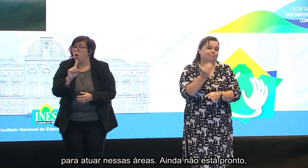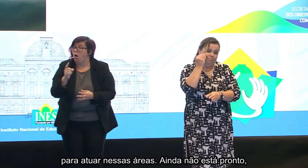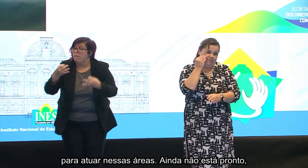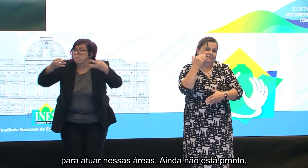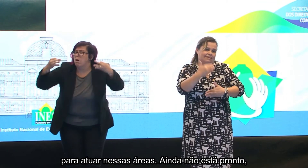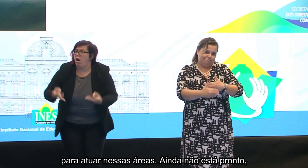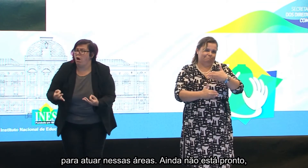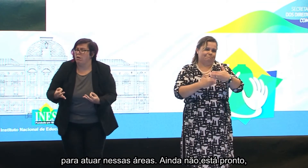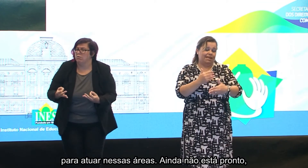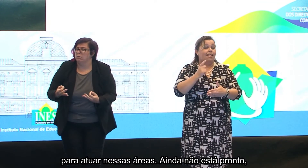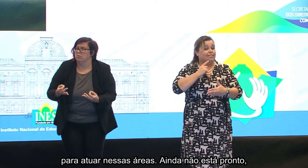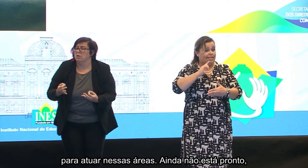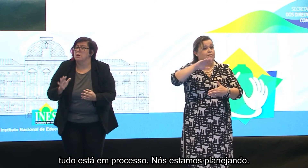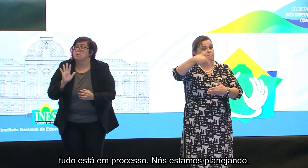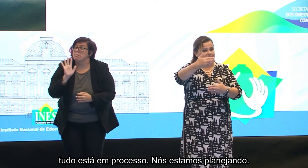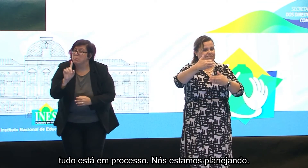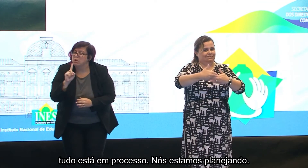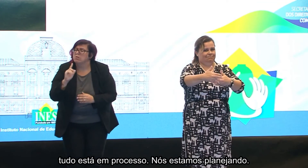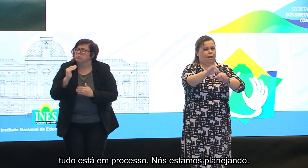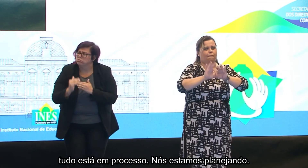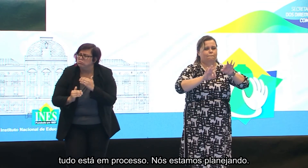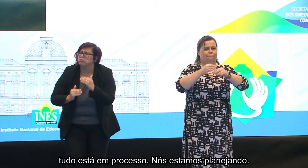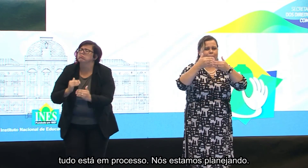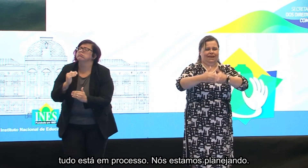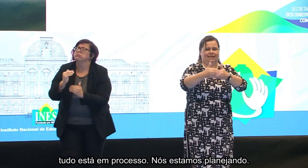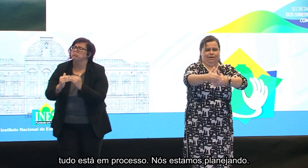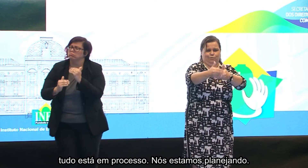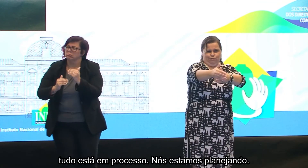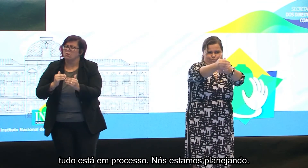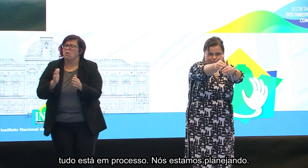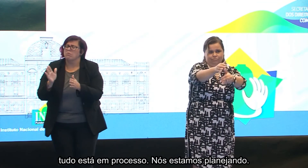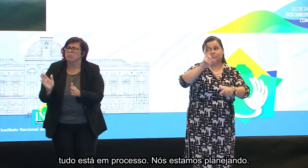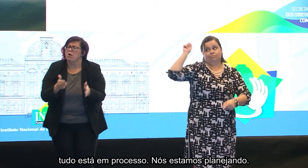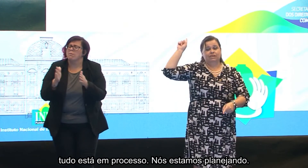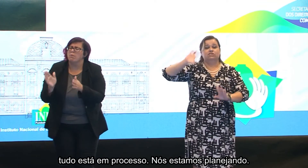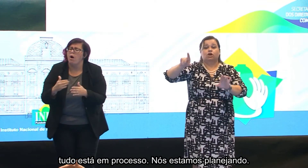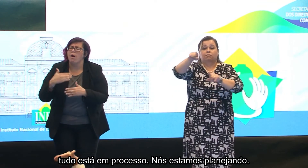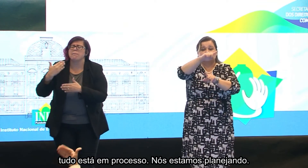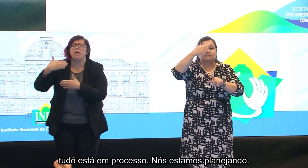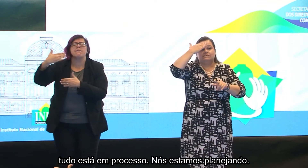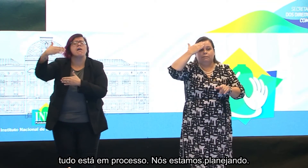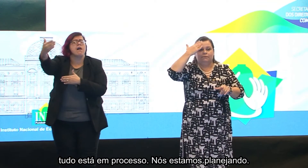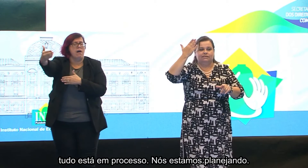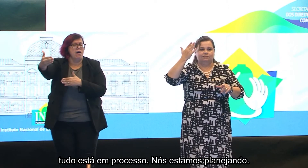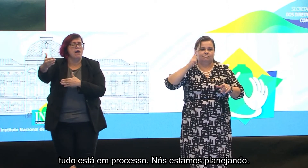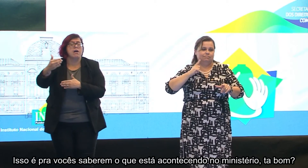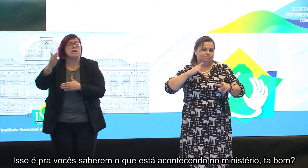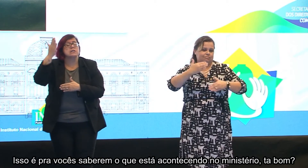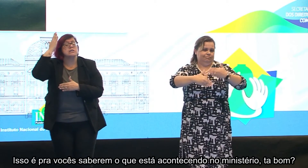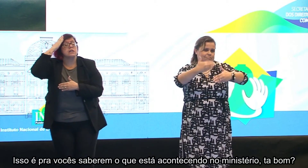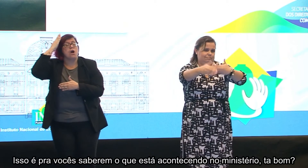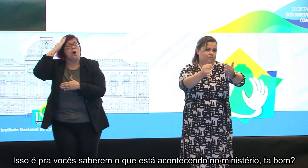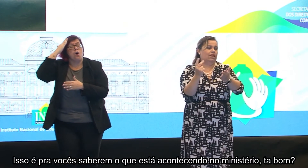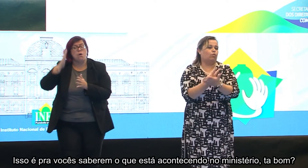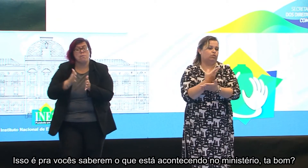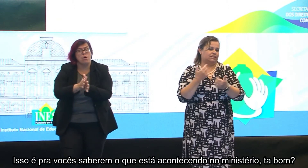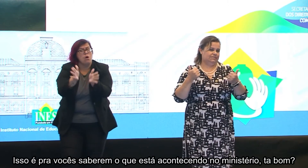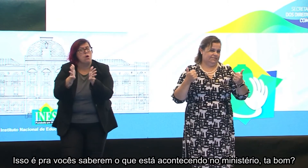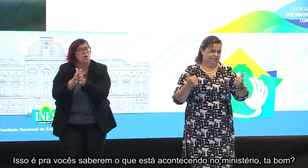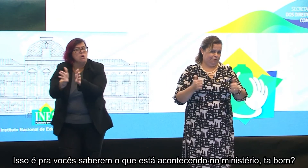Ainda não está pronto, tudo está em processo. Nós estamos planejando, está tudo em processo. Mas isso é para vocês saberem o que